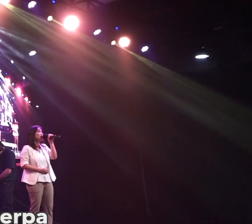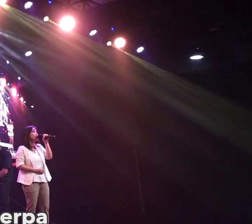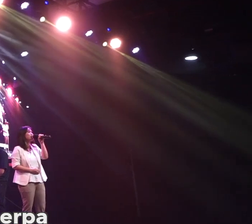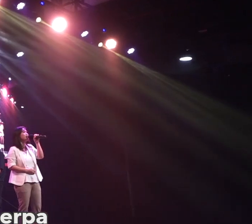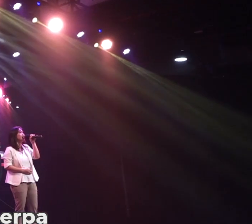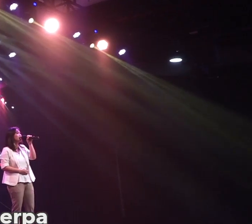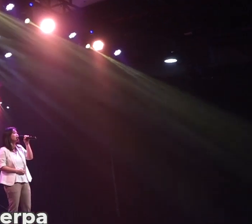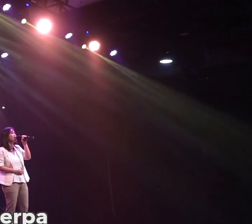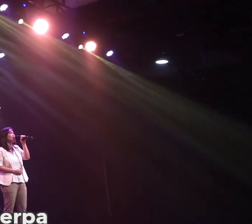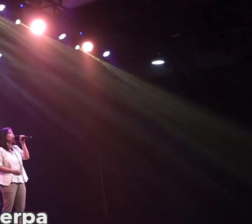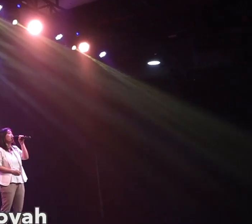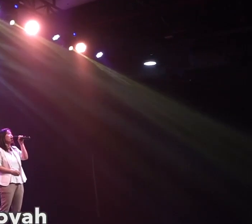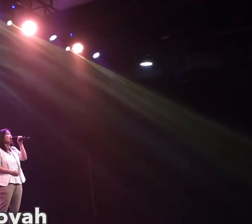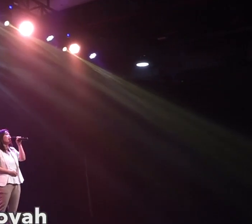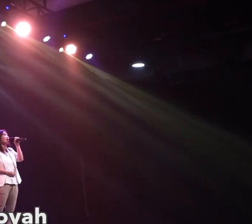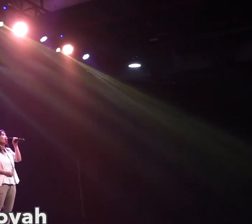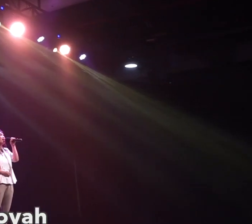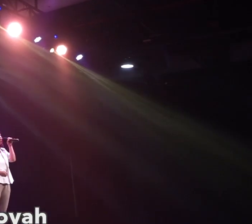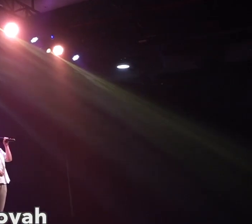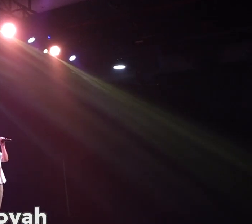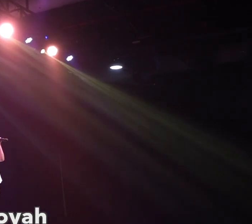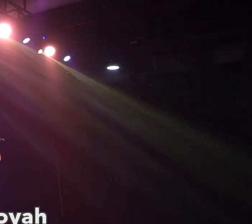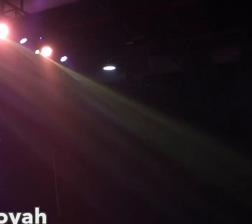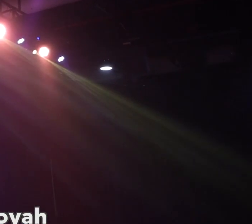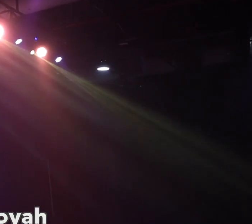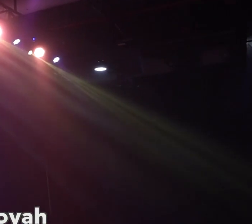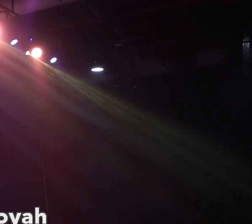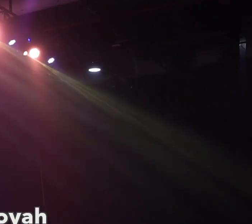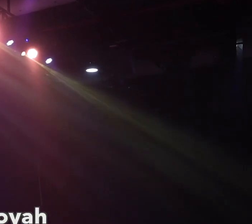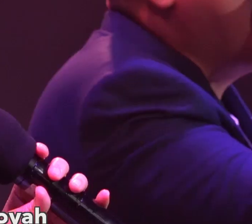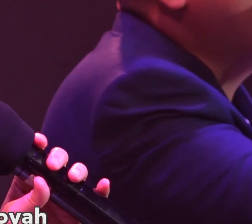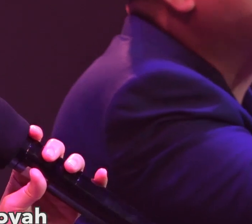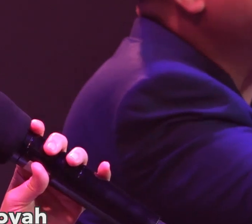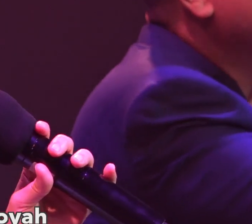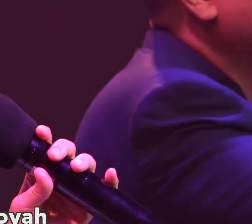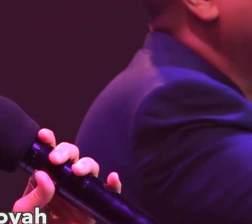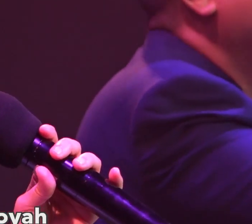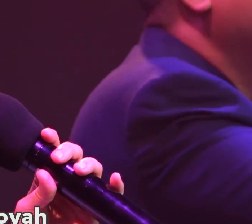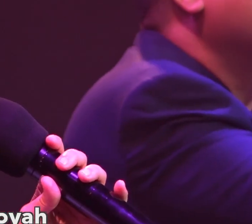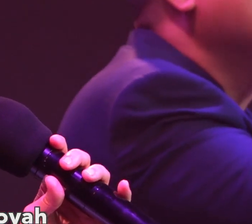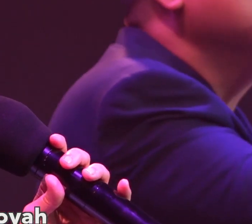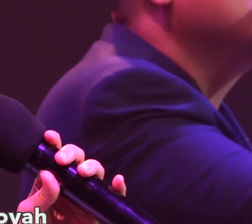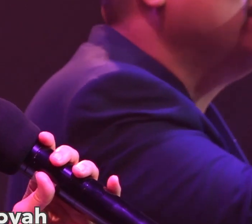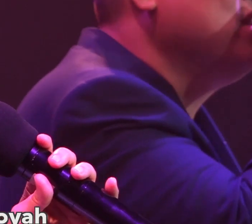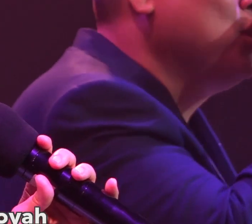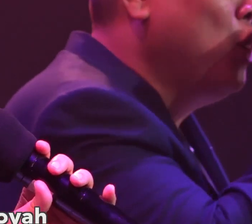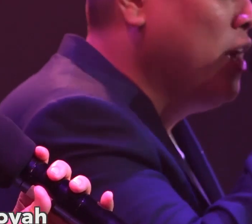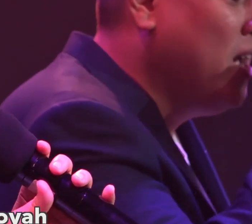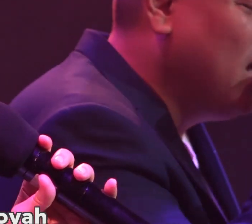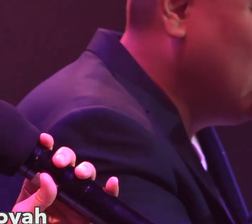Oh, kami tahu kami tak akan pernah goyah di dalam Engkau, Tuhan. Aku tak